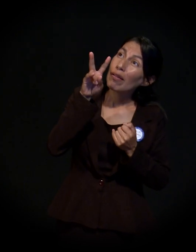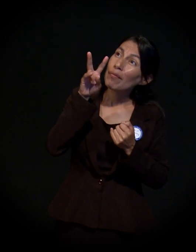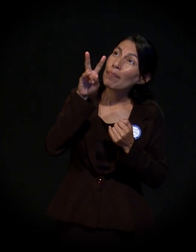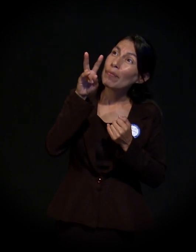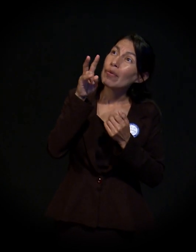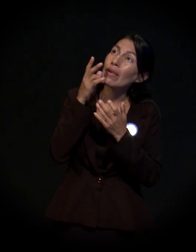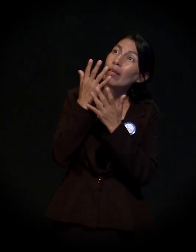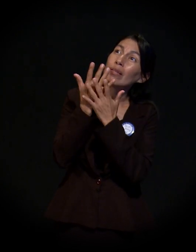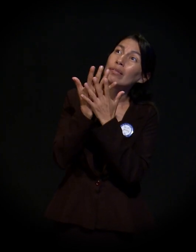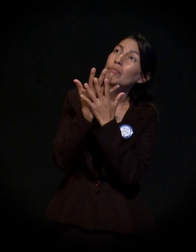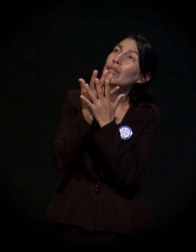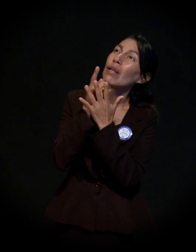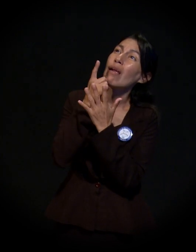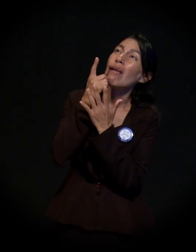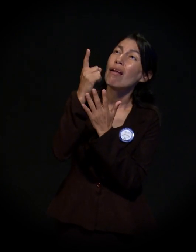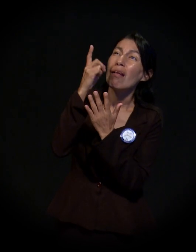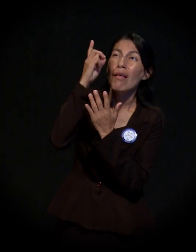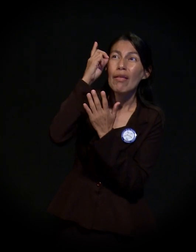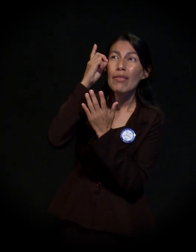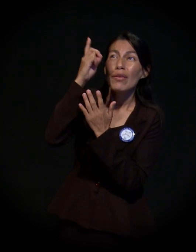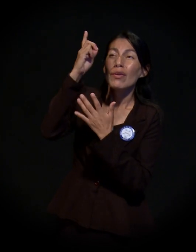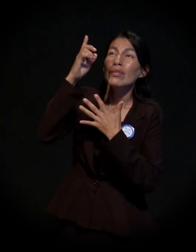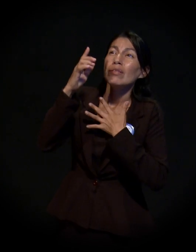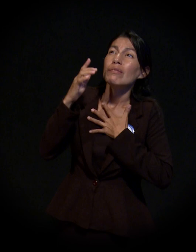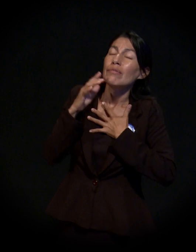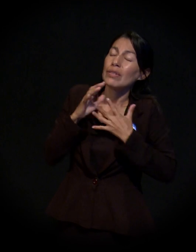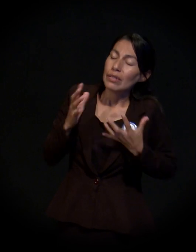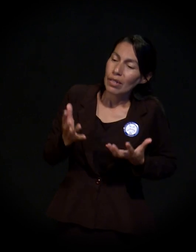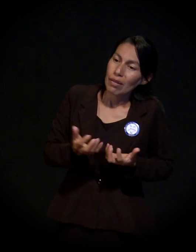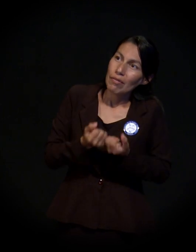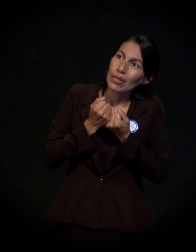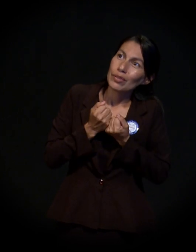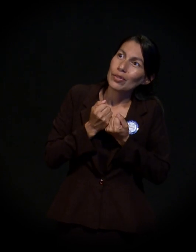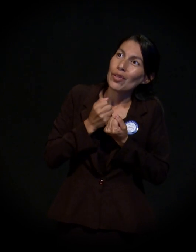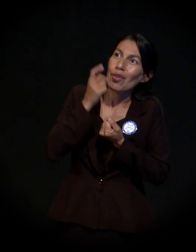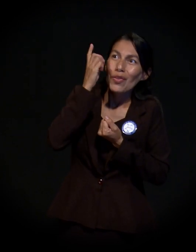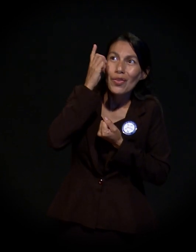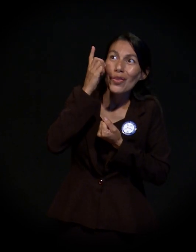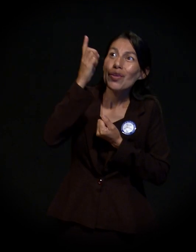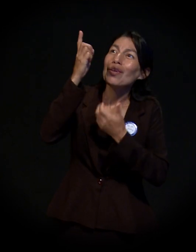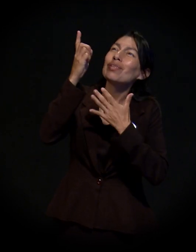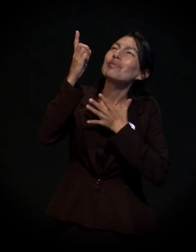mi salvación, el Dios mío me oirá.